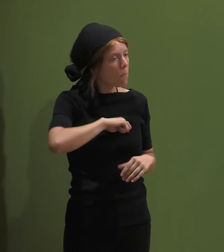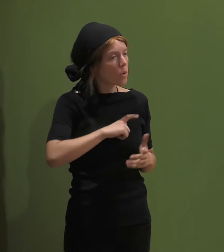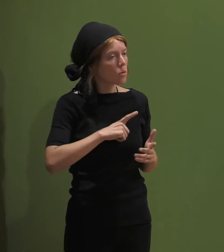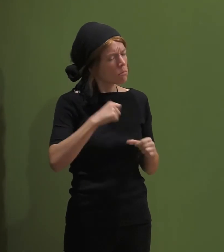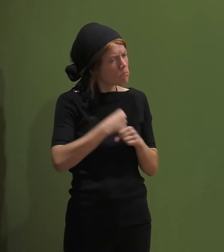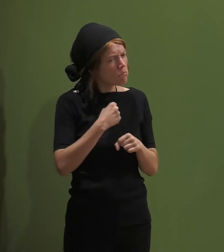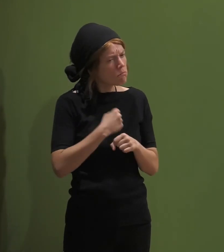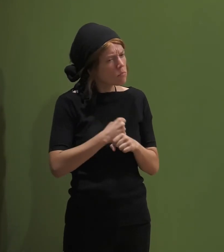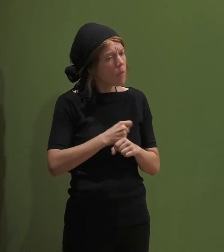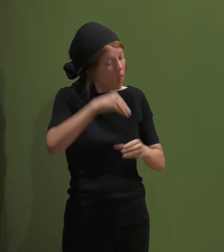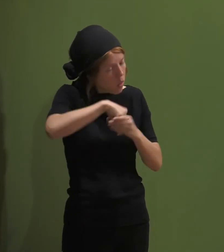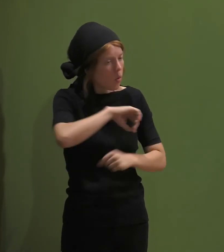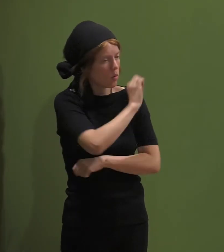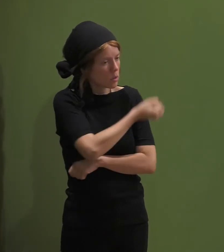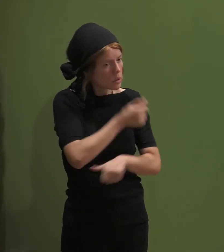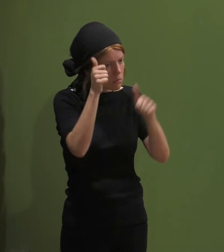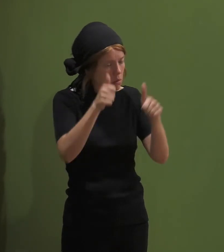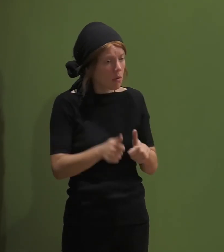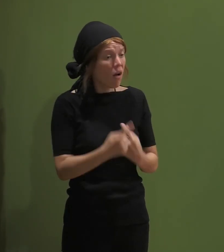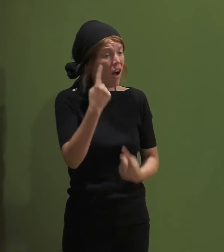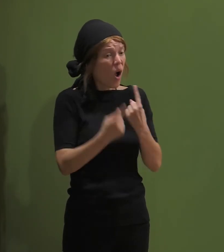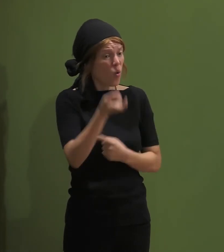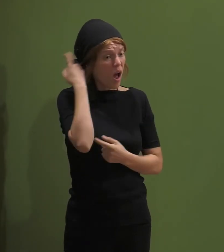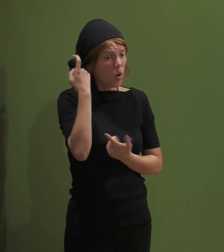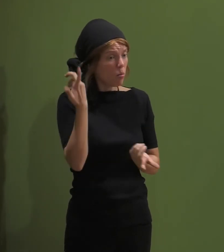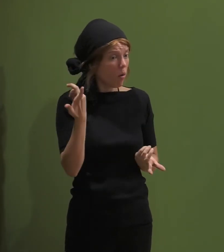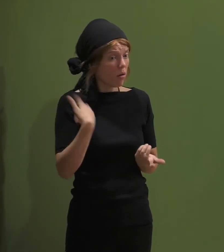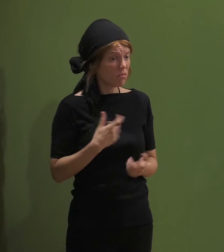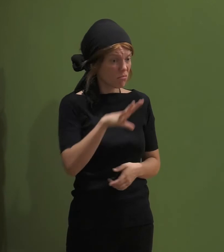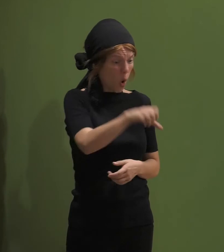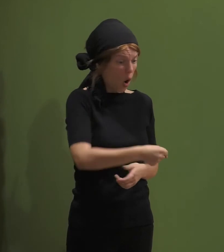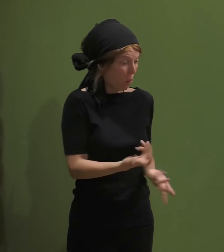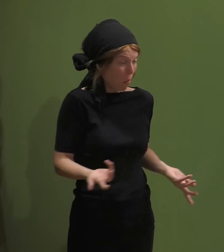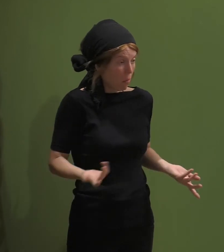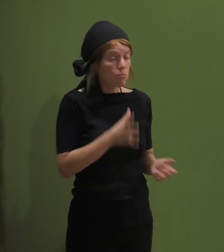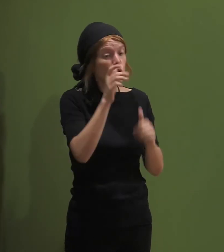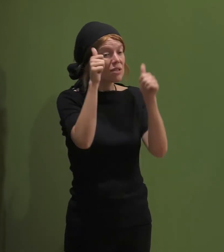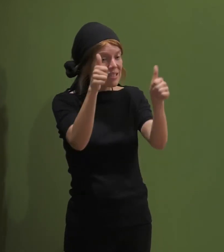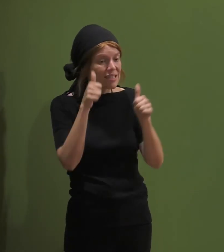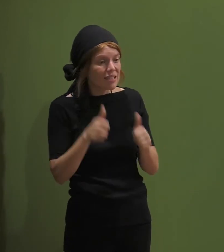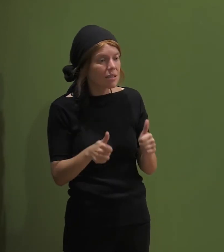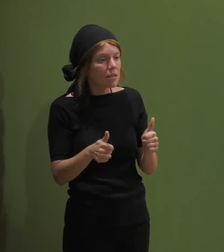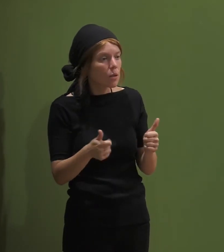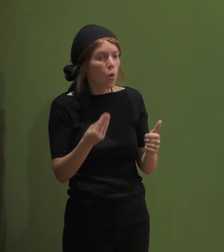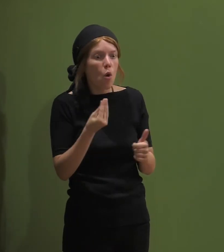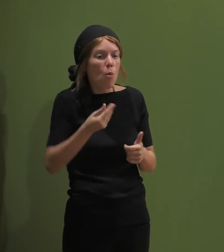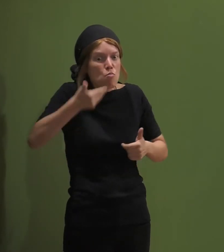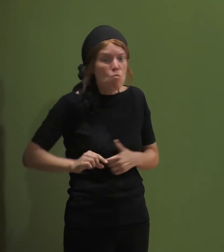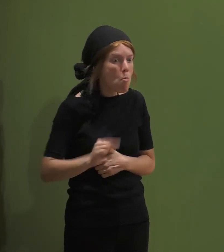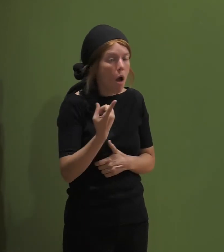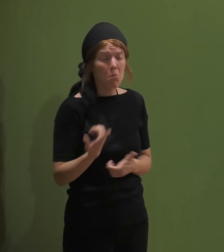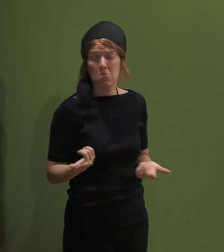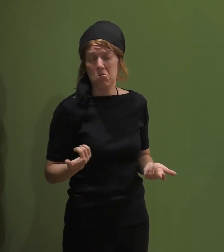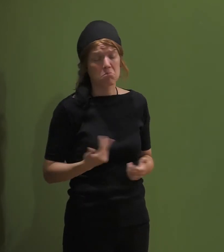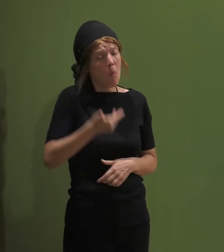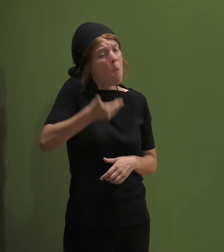que trabajan en el registro de títulos saben que algunos alumnos no van ni a buscarlo, porque el título no es hoy lo más importante. Lo importante es